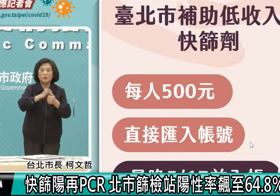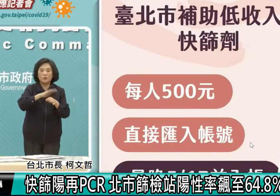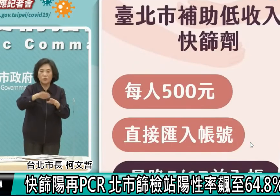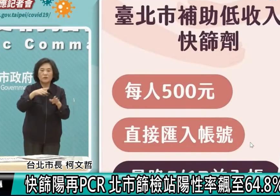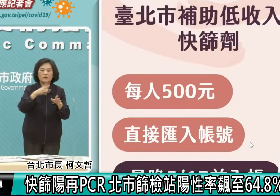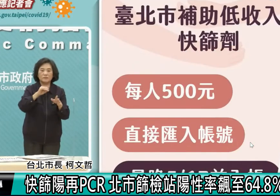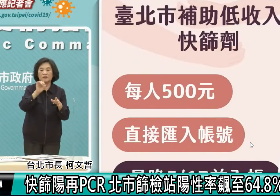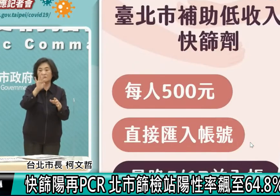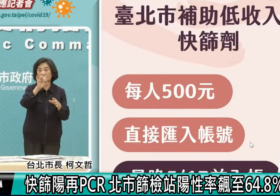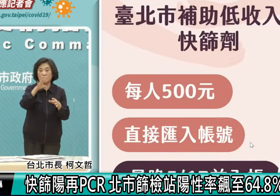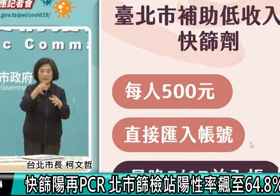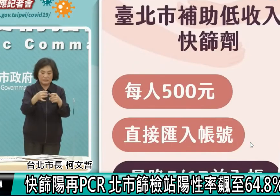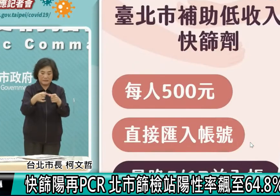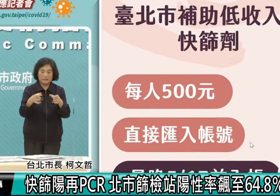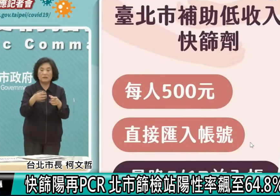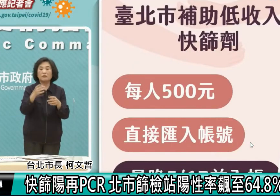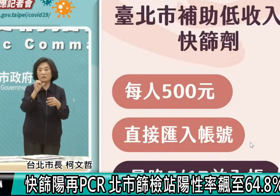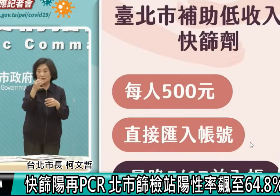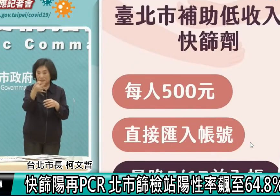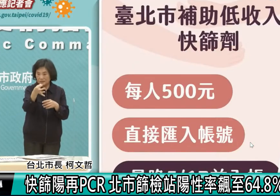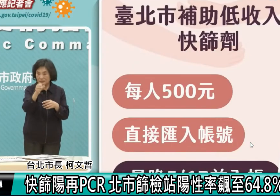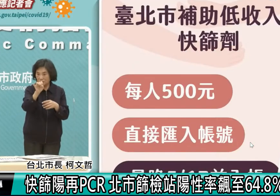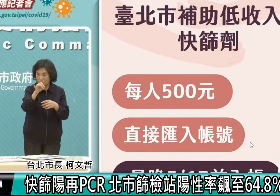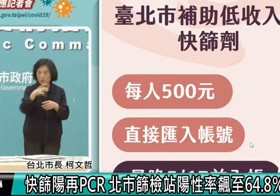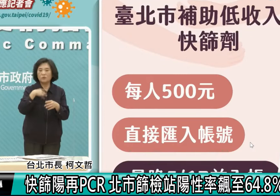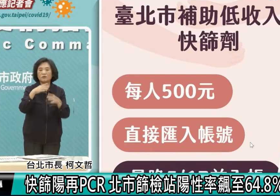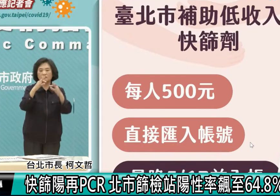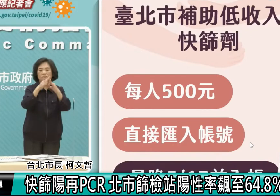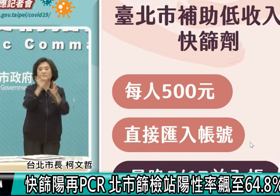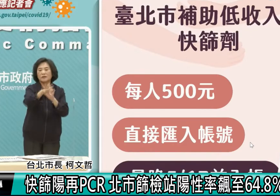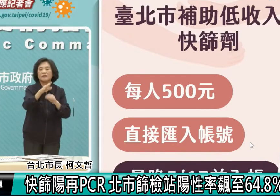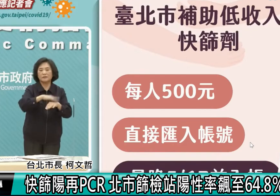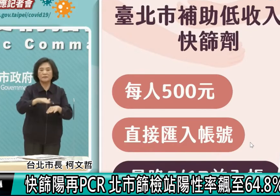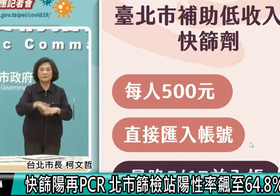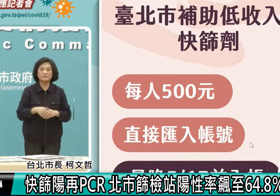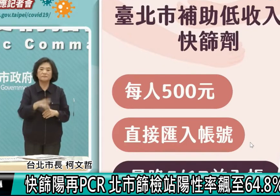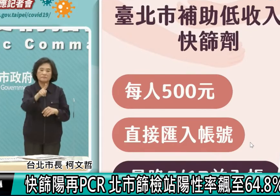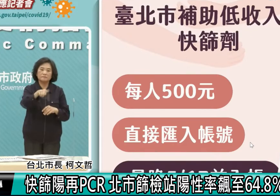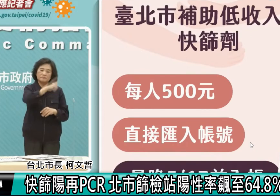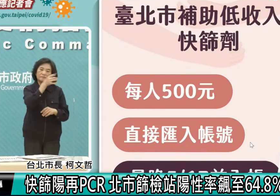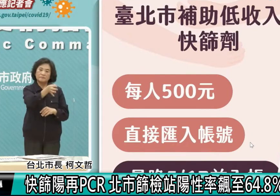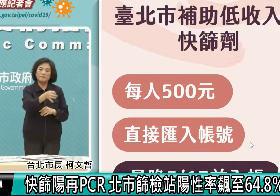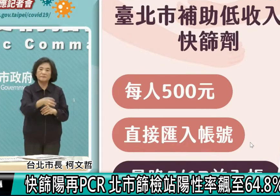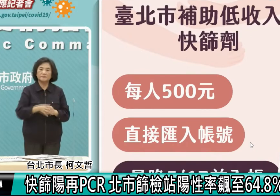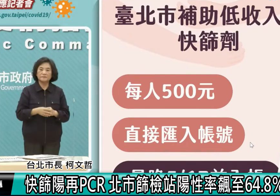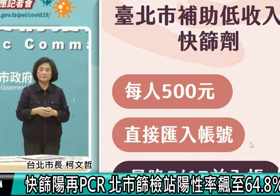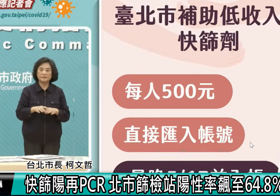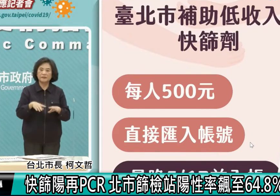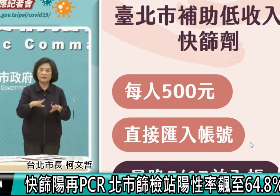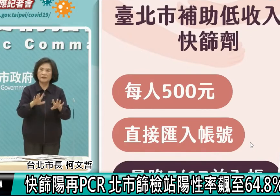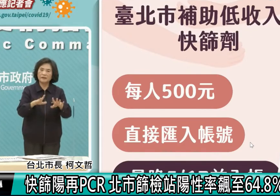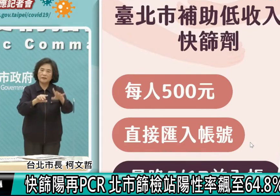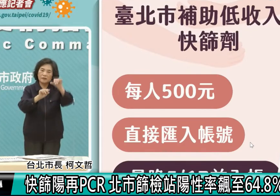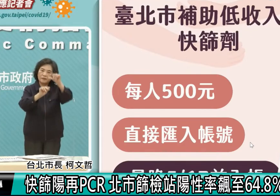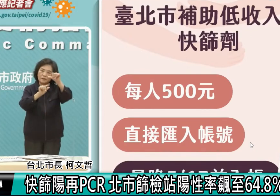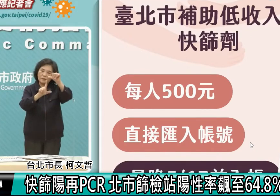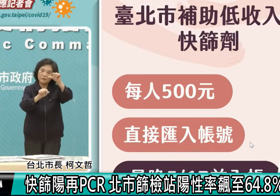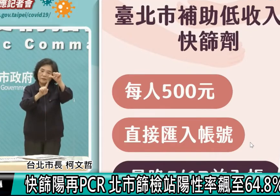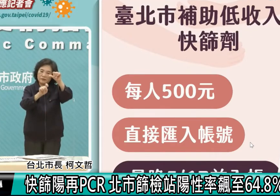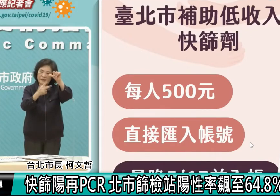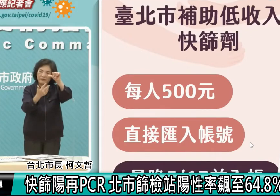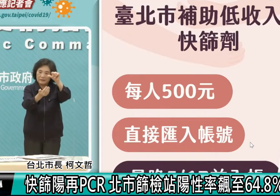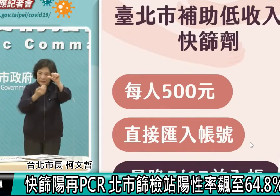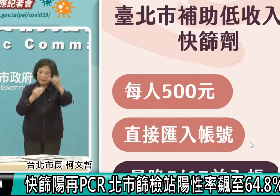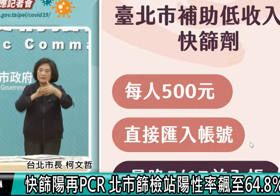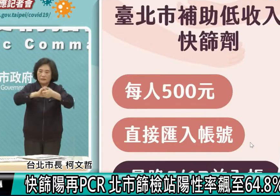的账户500块，账户500块。那最慢5月17号前会入账，因为这样